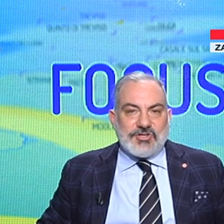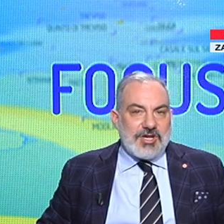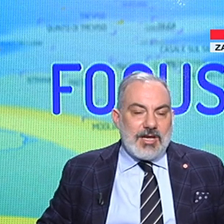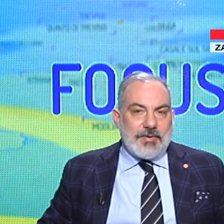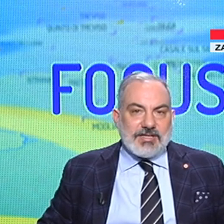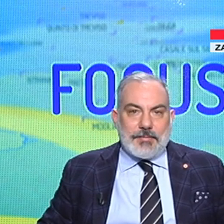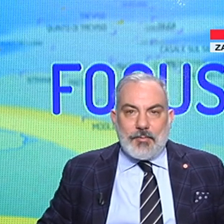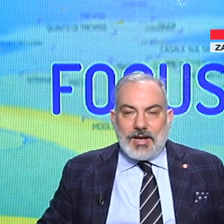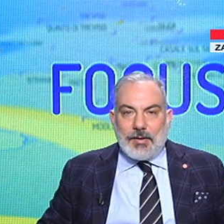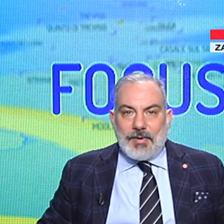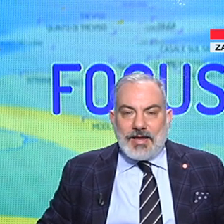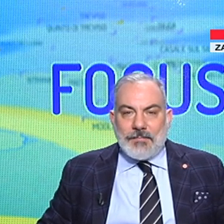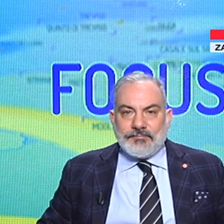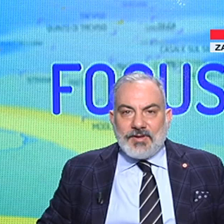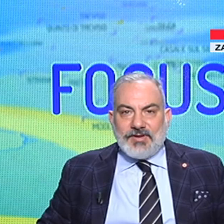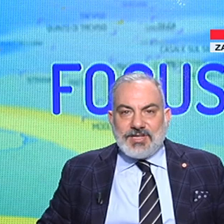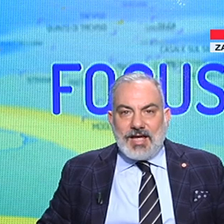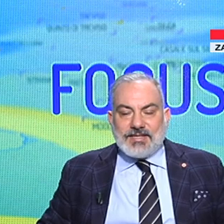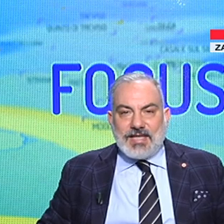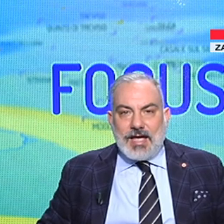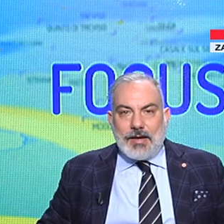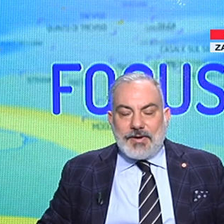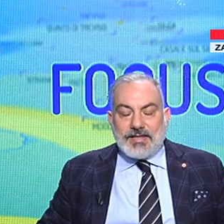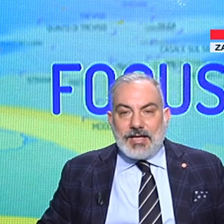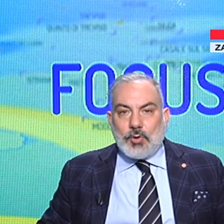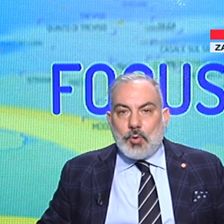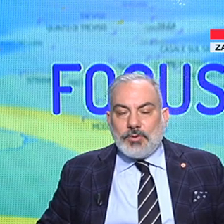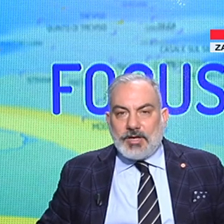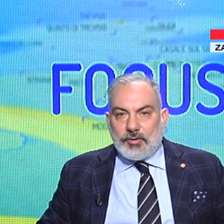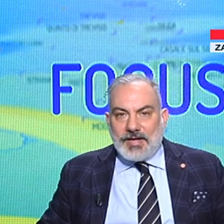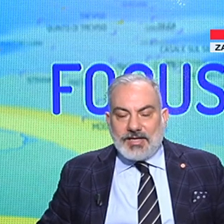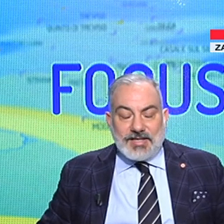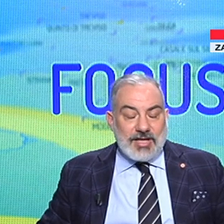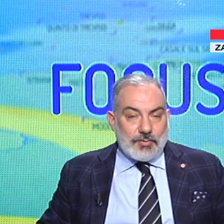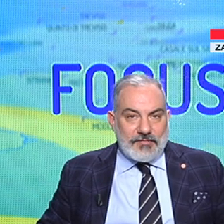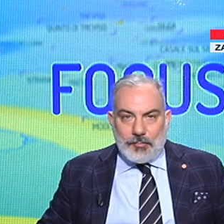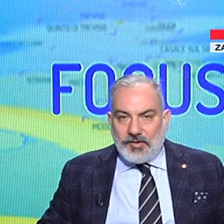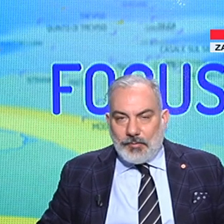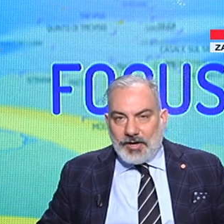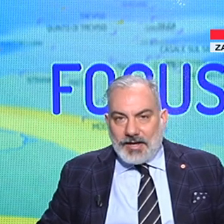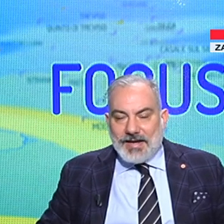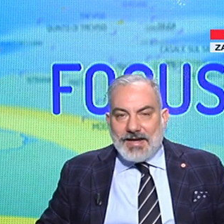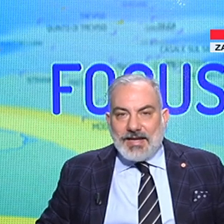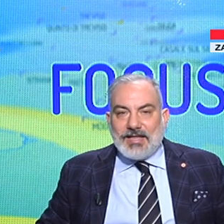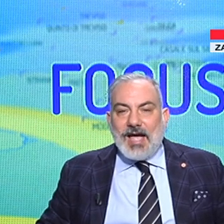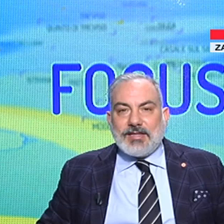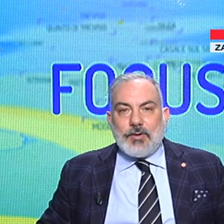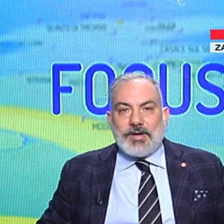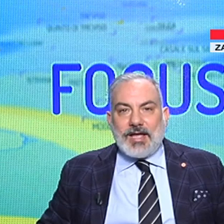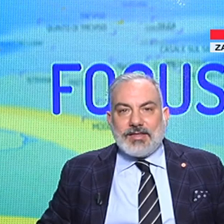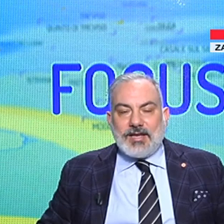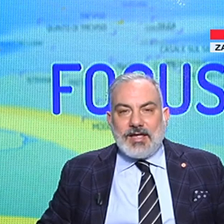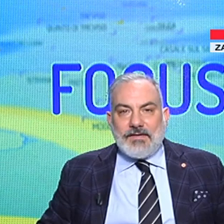i vaccini, perché sappiamo che la campagna vaccinale sta prendendo ulteriormente slancio. Poi fra poco avremo anche i